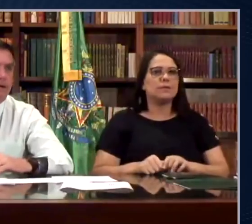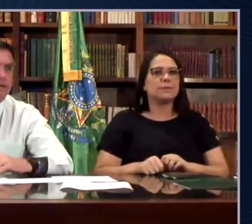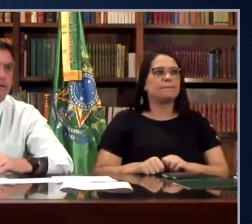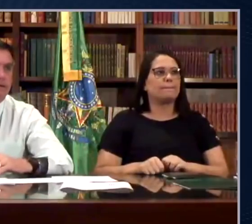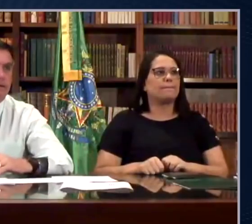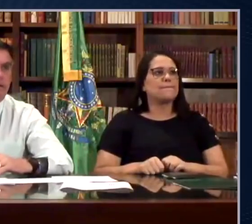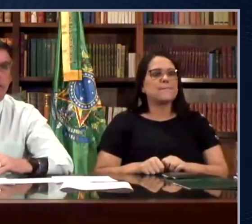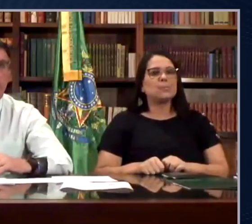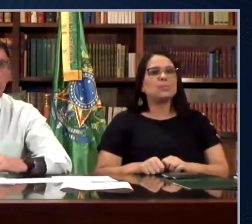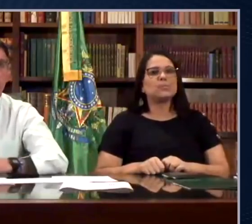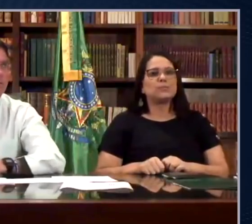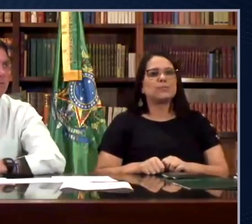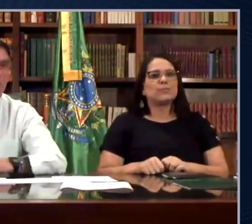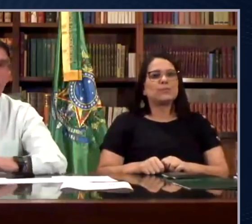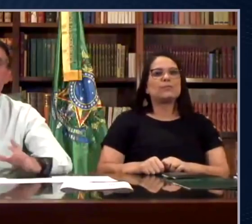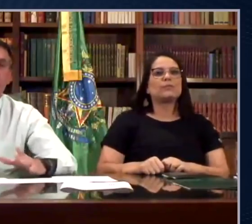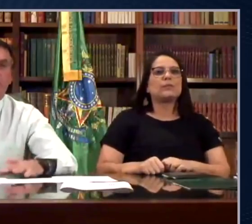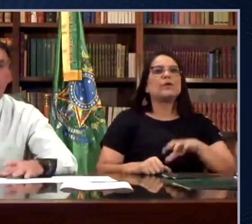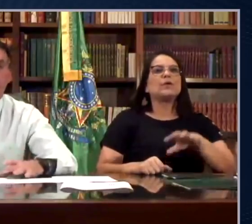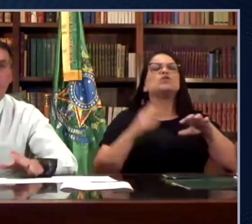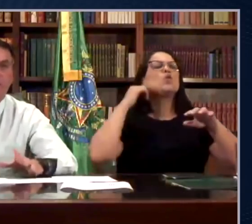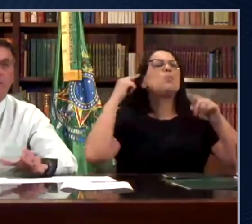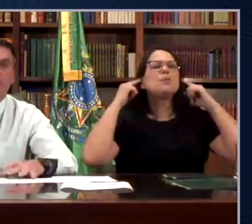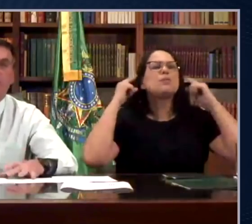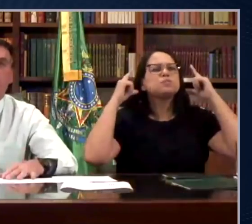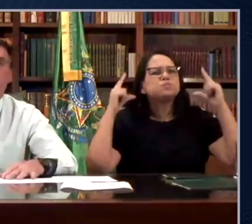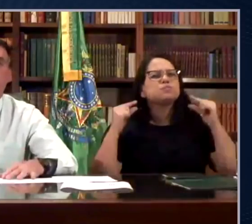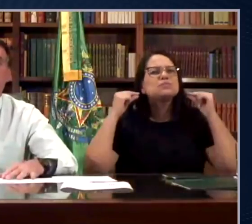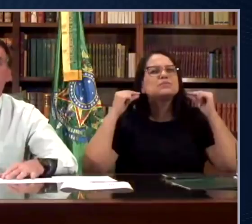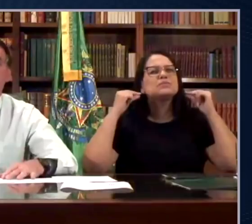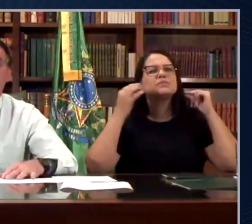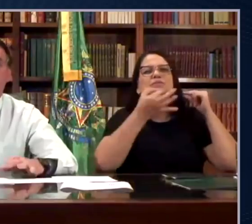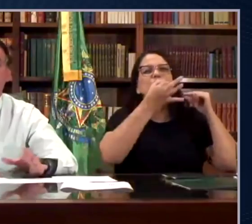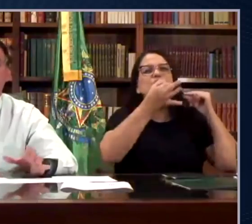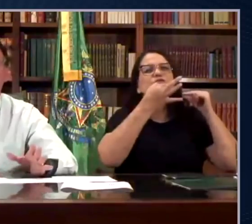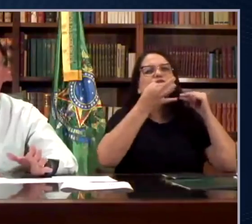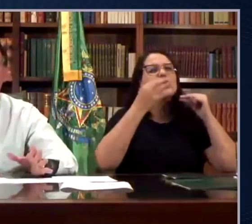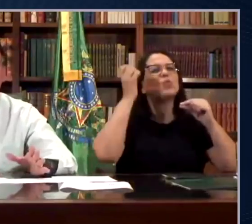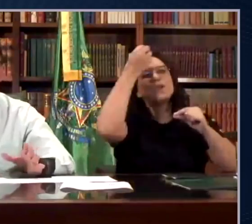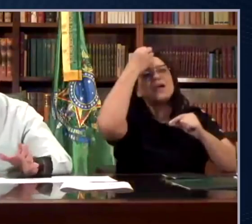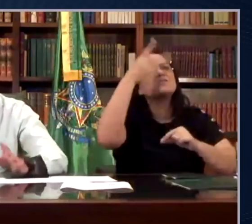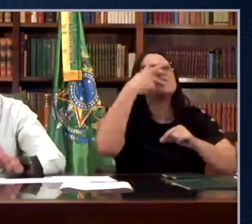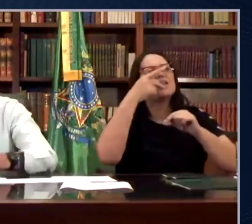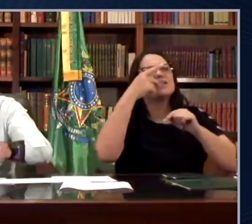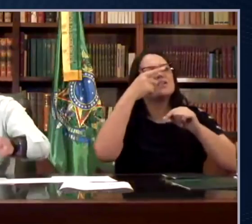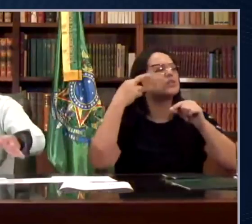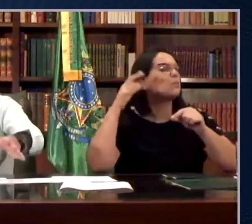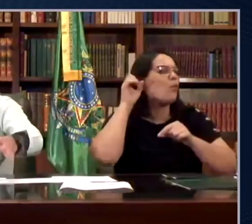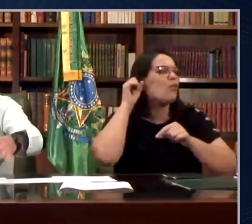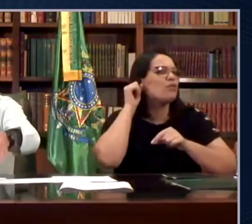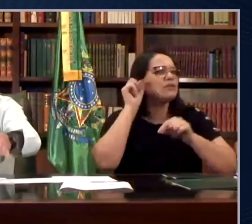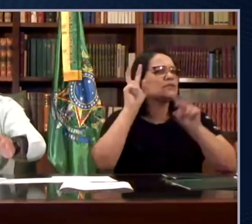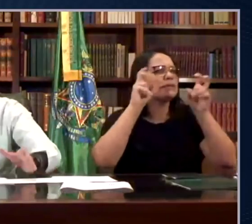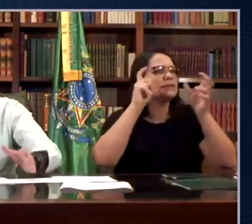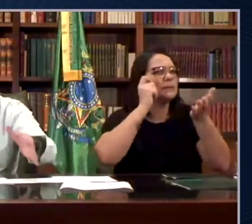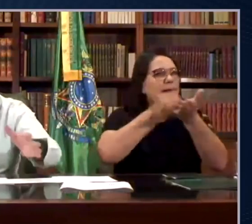Os R$600? Eu não entendi, picotou um pouco aqui, Augusto, não sei se você falou dos R$600. A gente começa